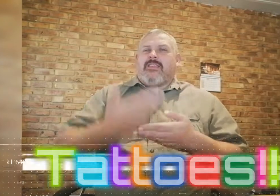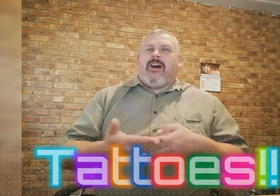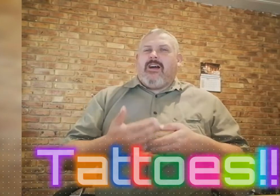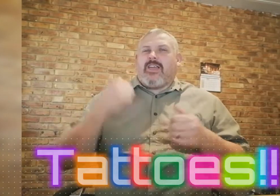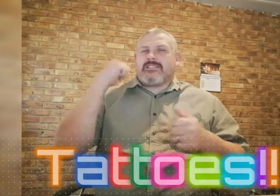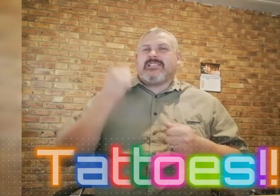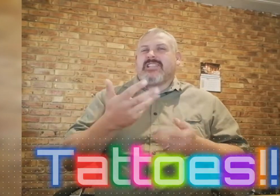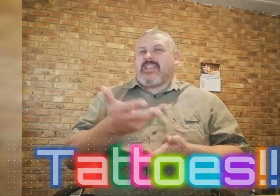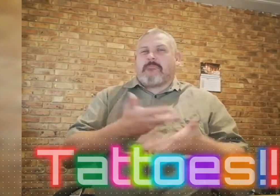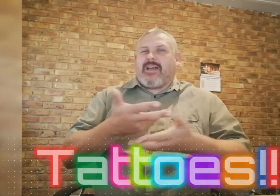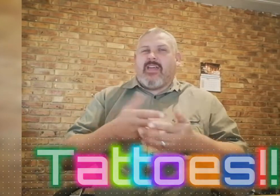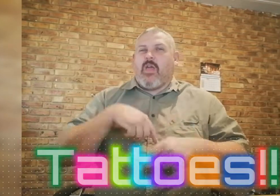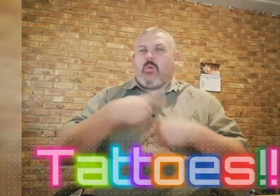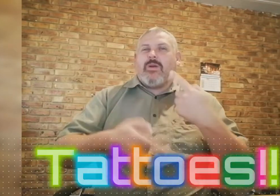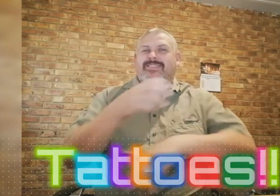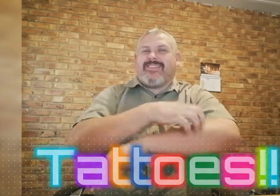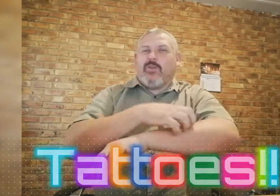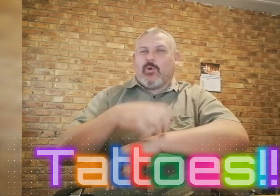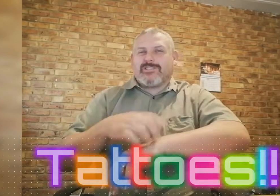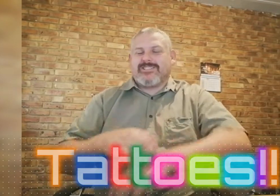Na, getuise debat oor tattoos.